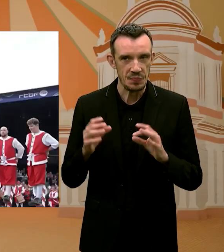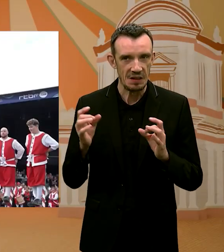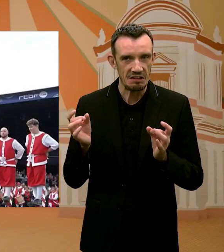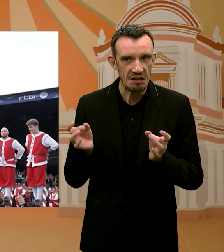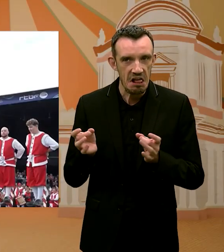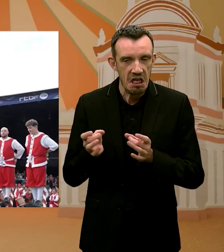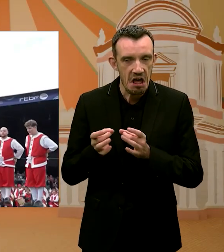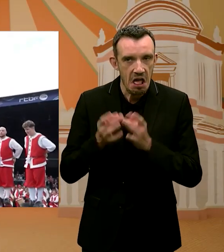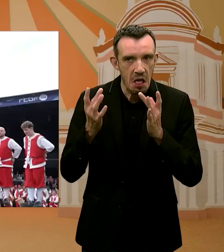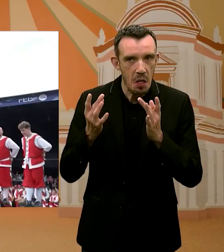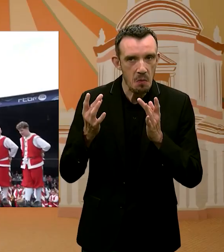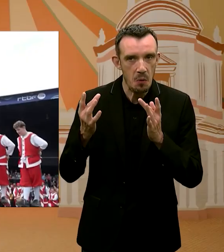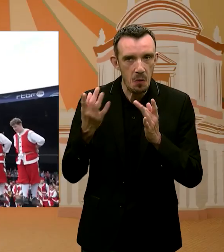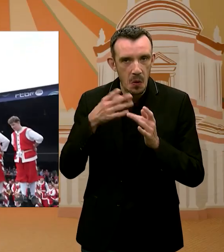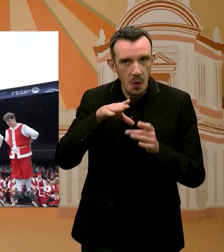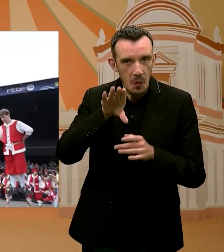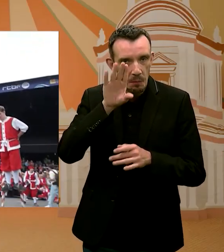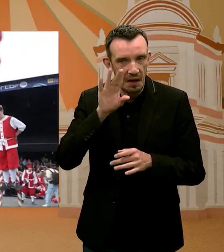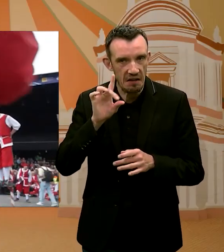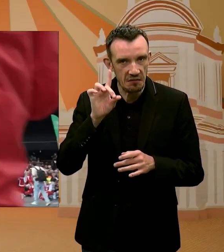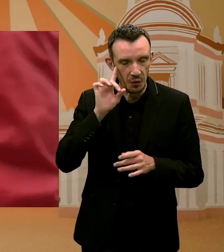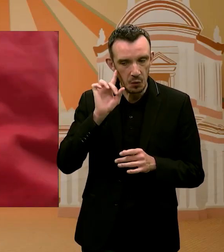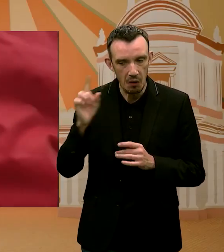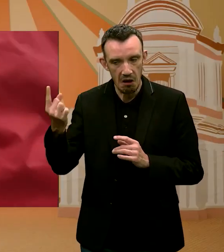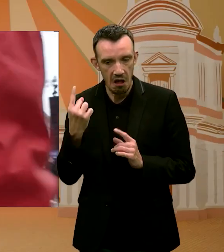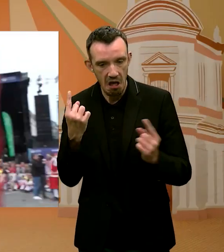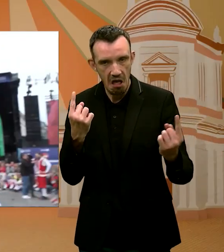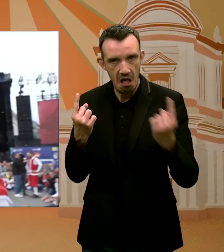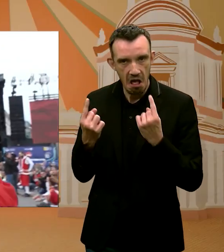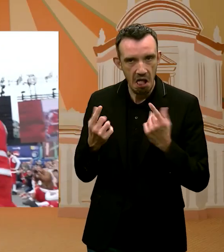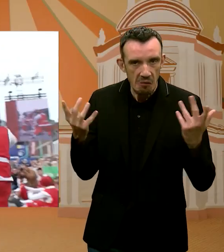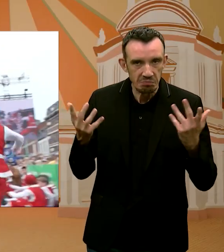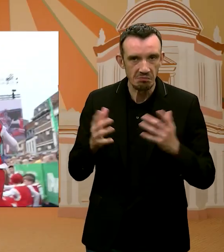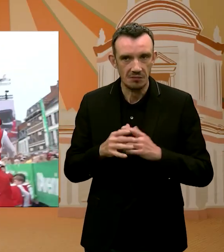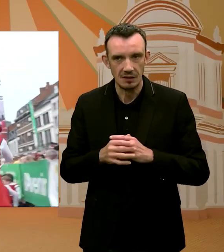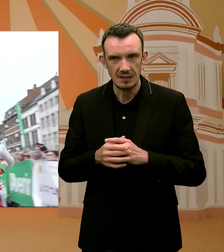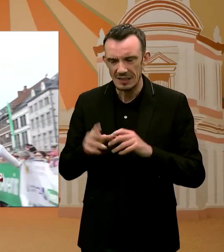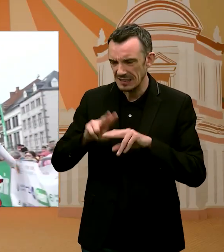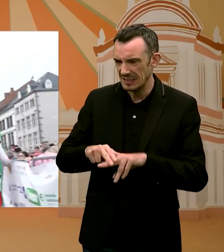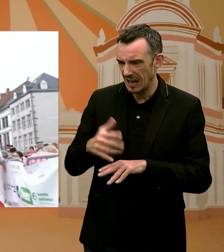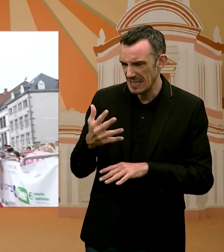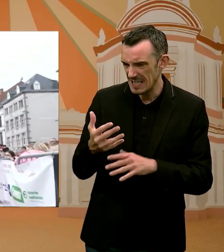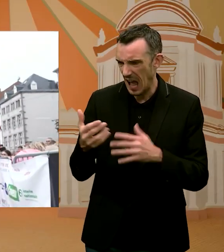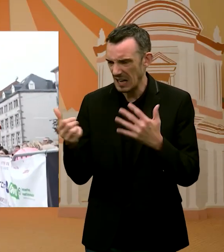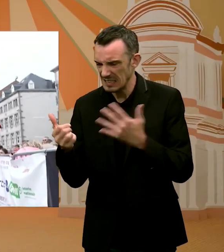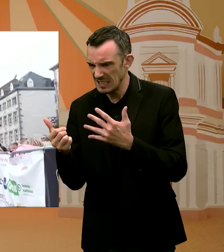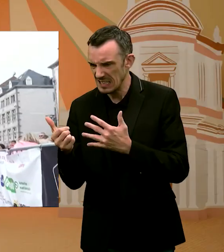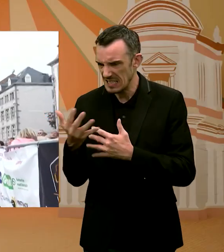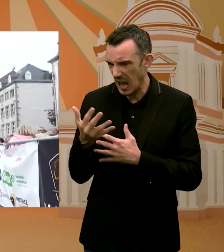prenez l'autre et puis on y va quoi. Tu fais partie des 5, 6, il en reste combien là? Il en reste 5 debout, 6. Le 7e meilleur de